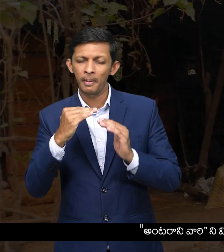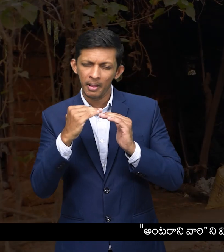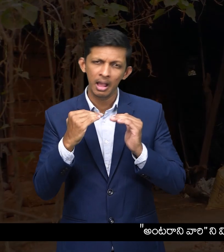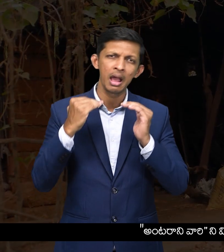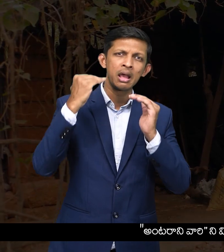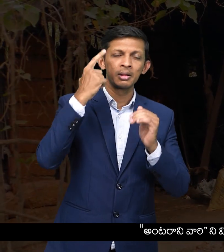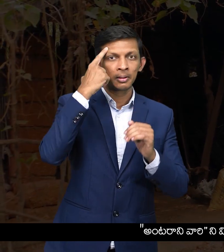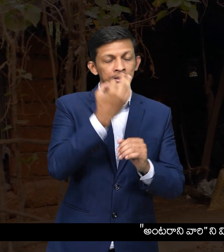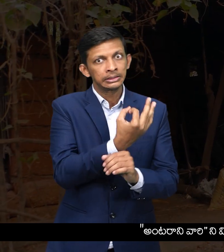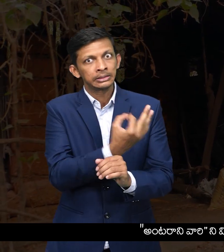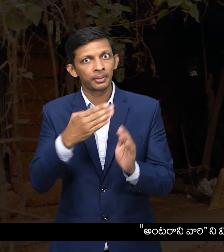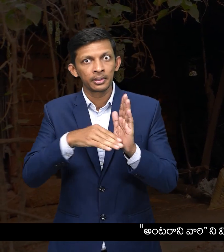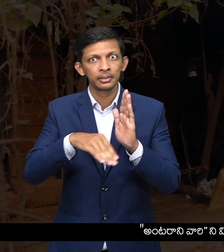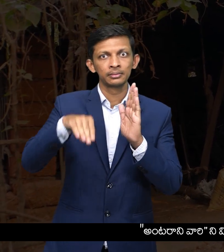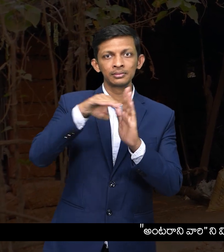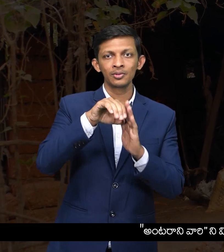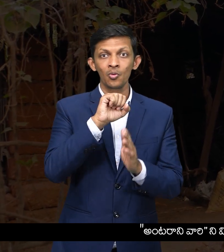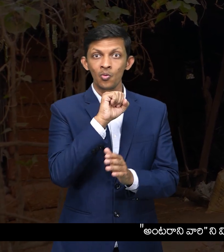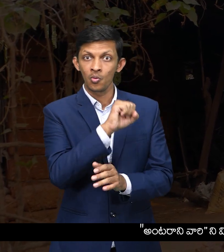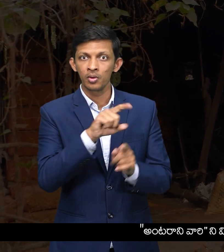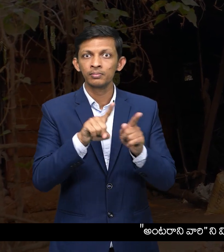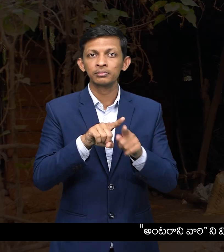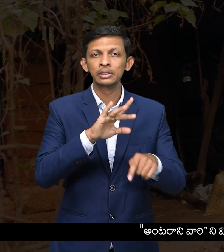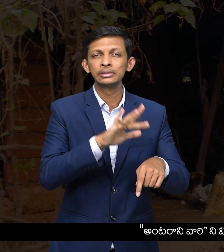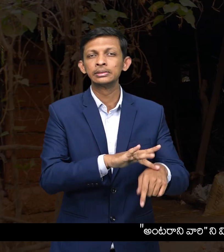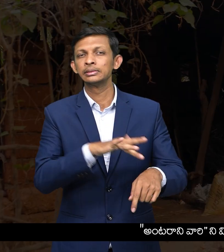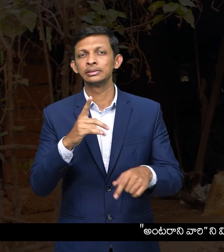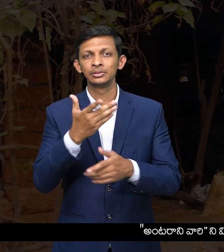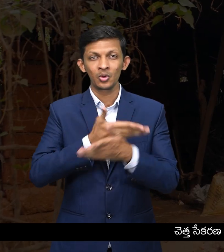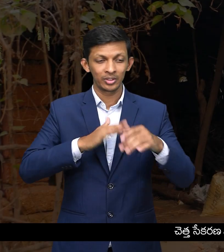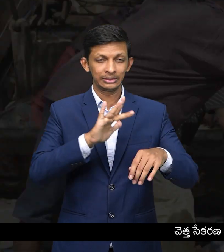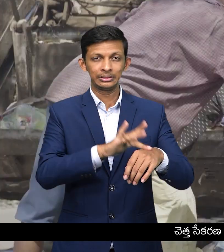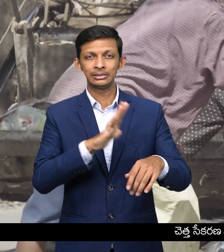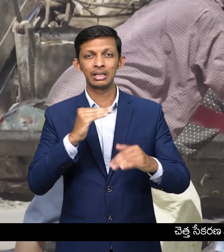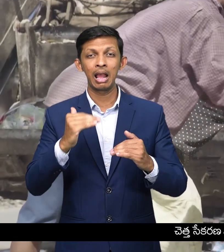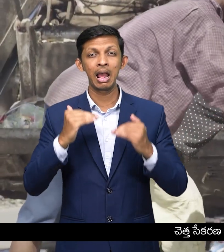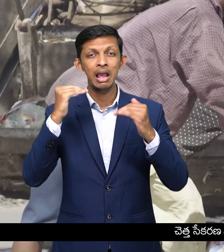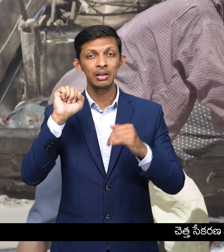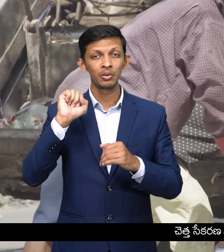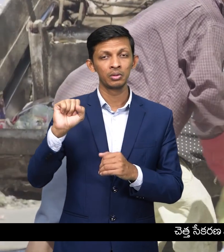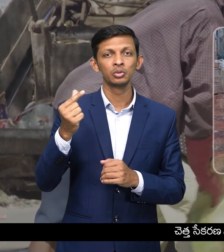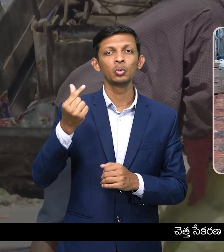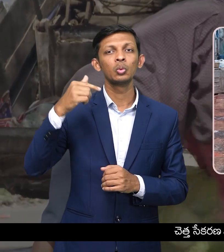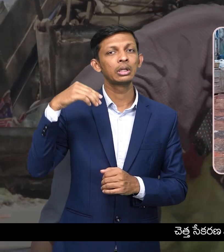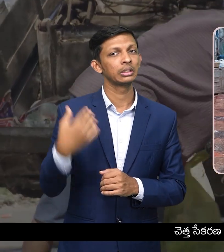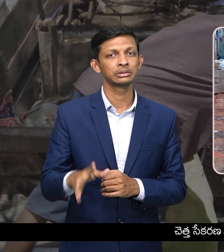అంటరాని వారిని విలువలేని వారిగా భావించడంతో వారిని చెత్త సేకరణ వంటి పనులకే పరిమితం చేశారు.